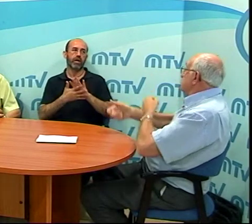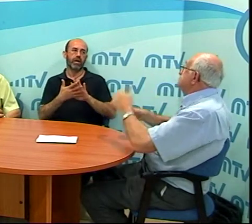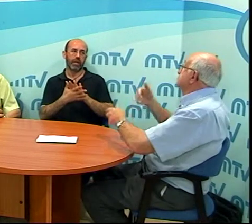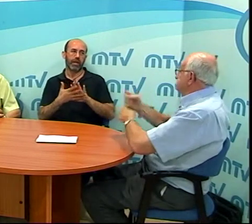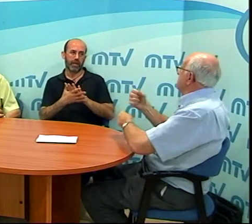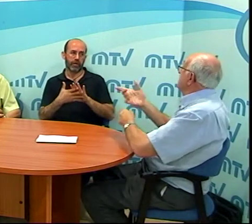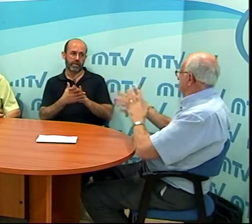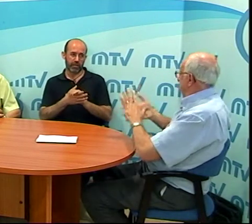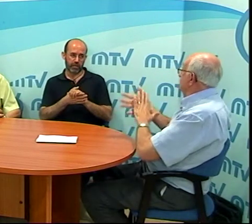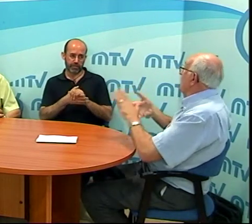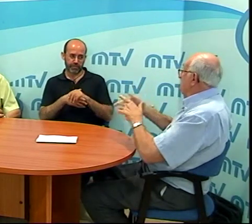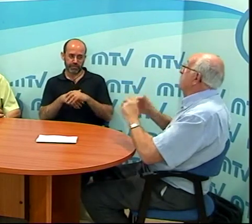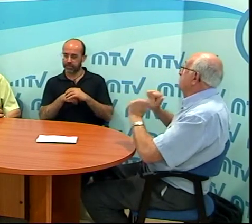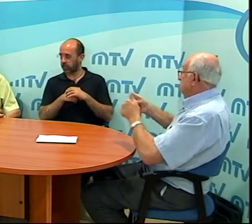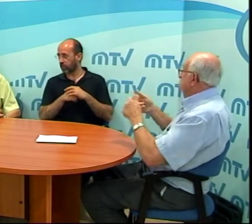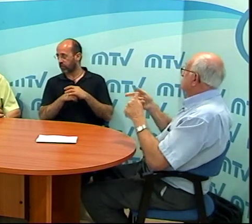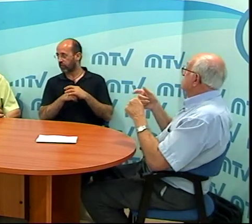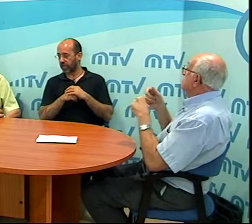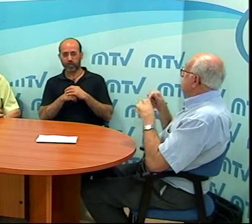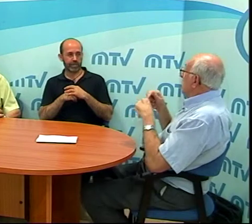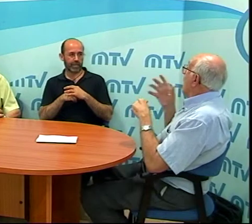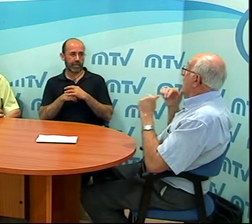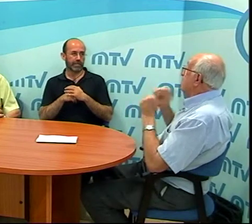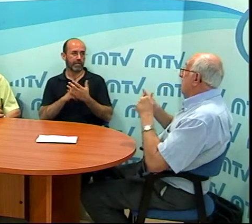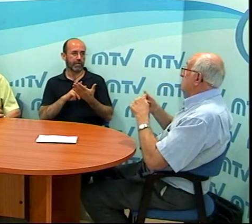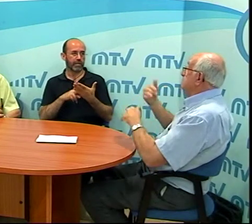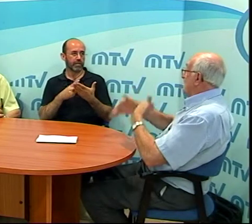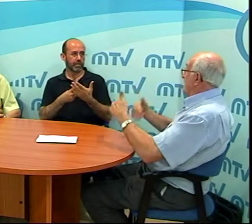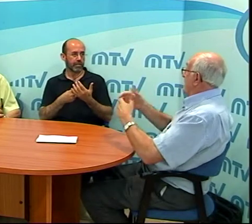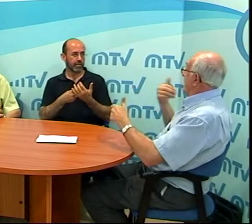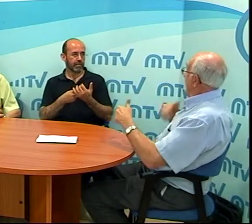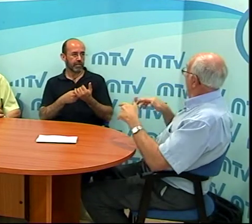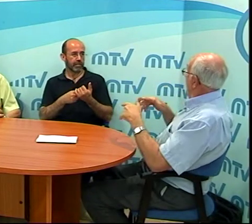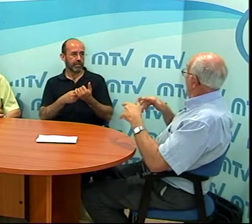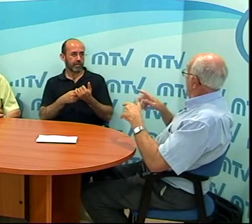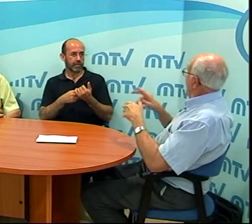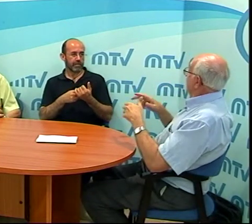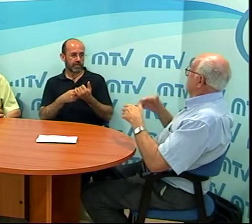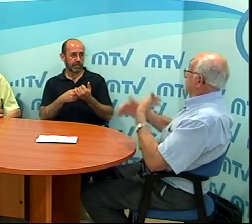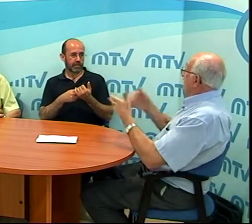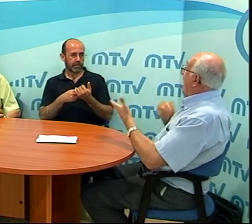reconoció la lengua de signos, se reconoció la lengua de signos en sí.